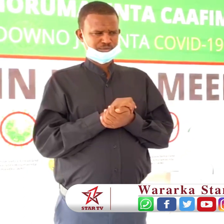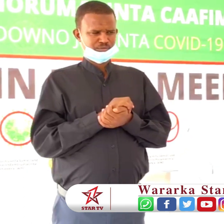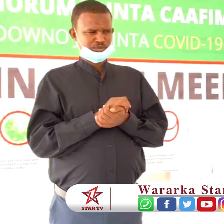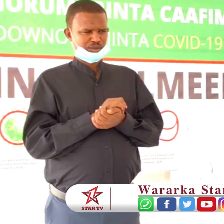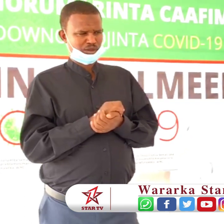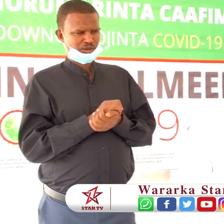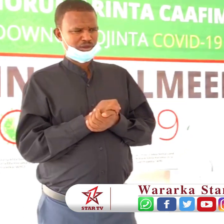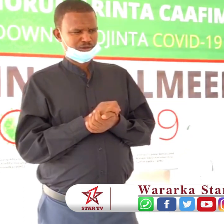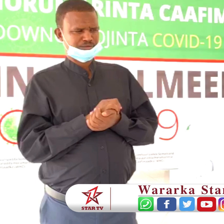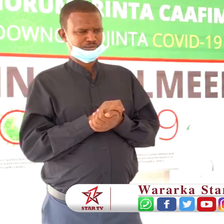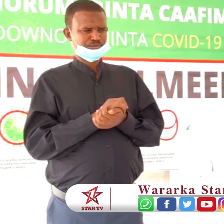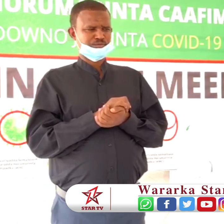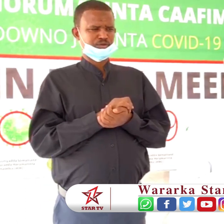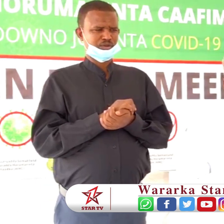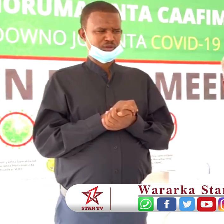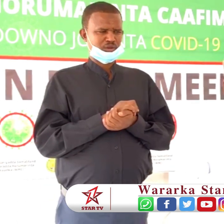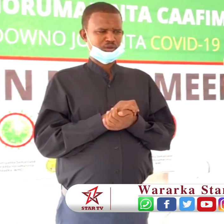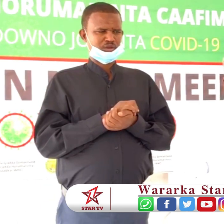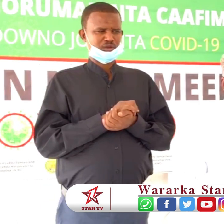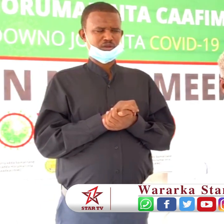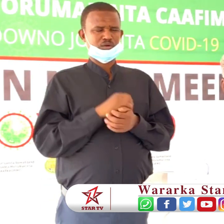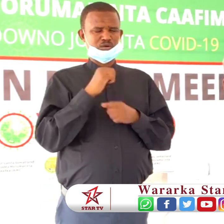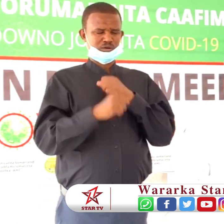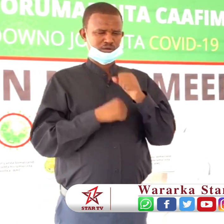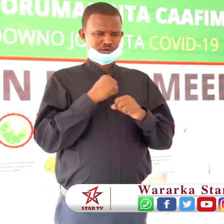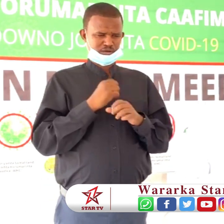Waxa ka weyn 49 waa 1 qof.